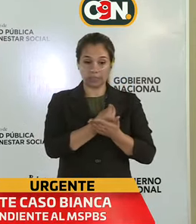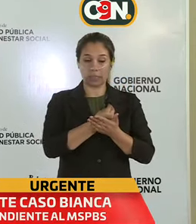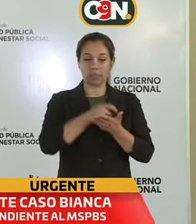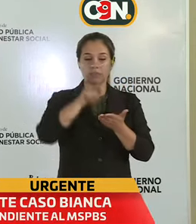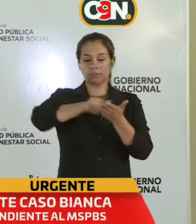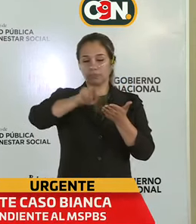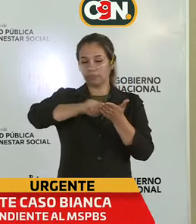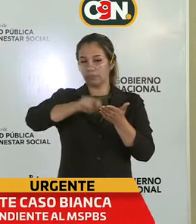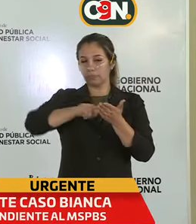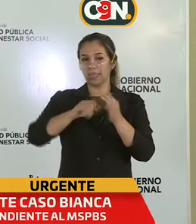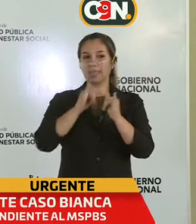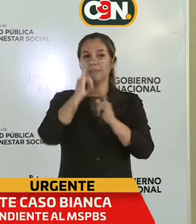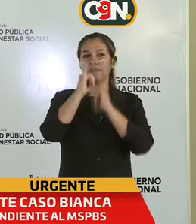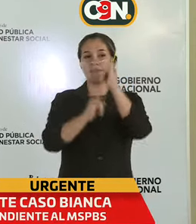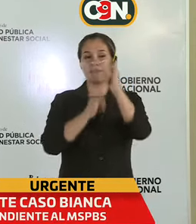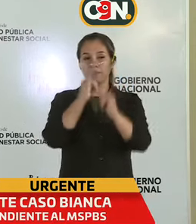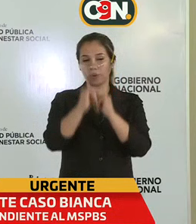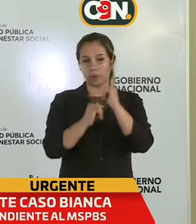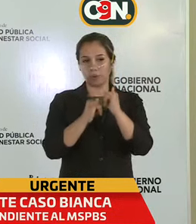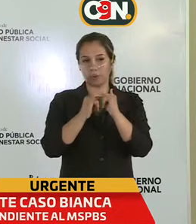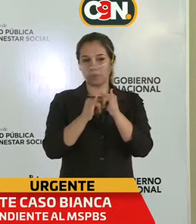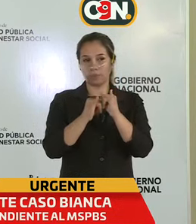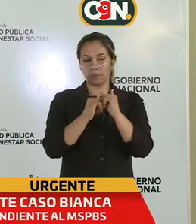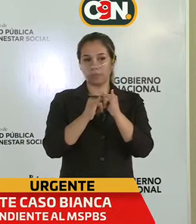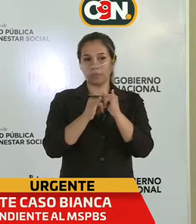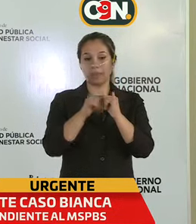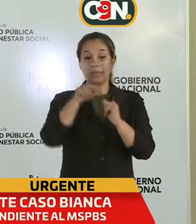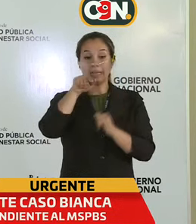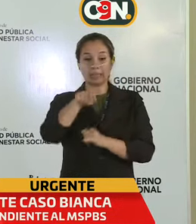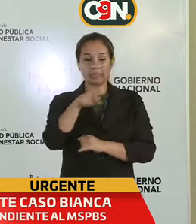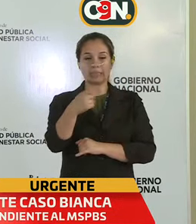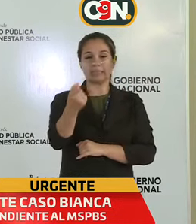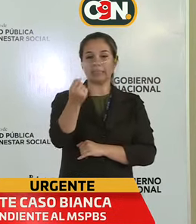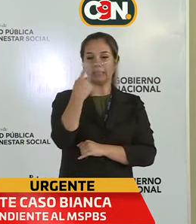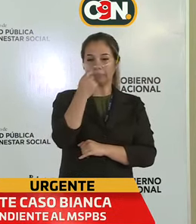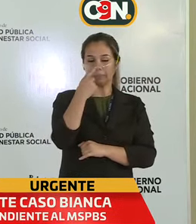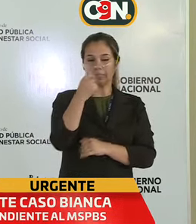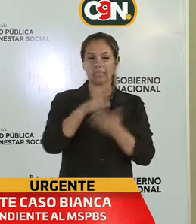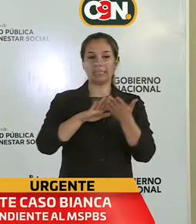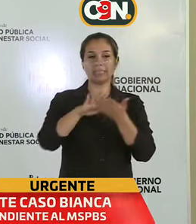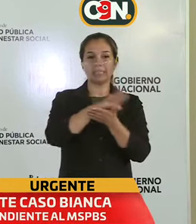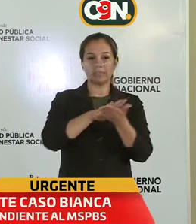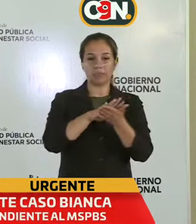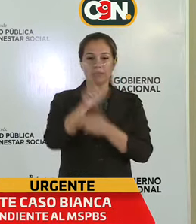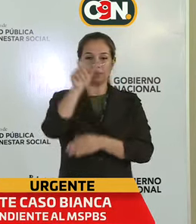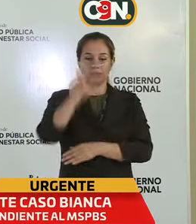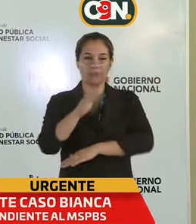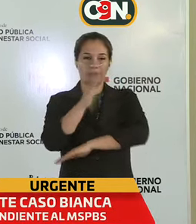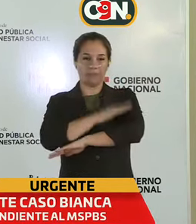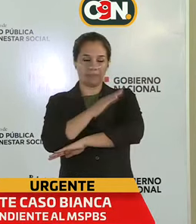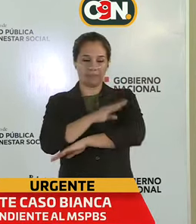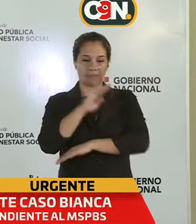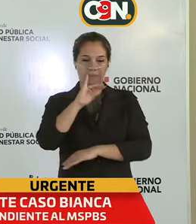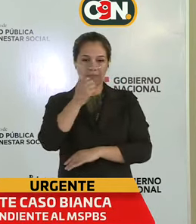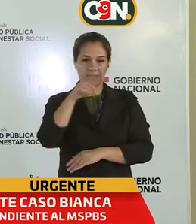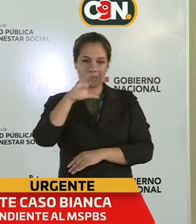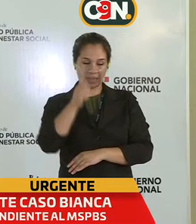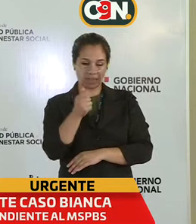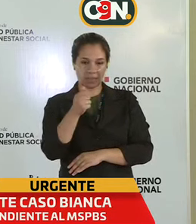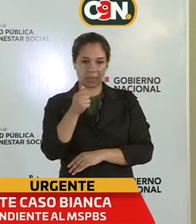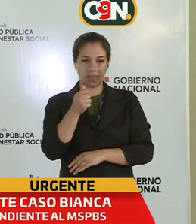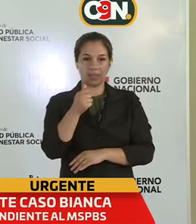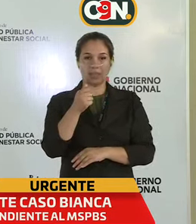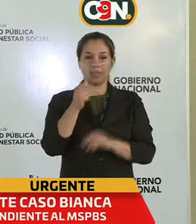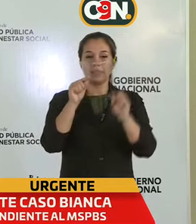un informe y nos explicaron la situación de Bianca, y